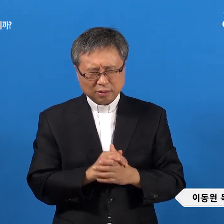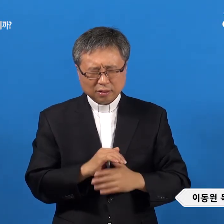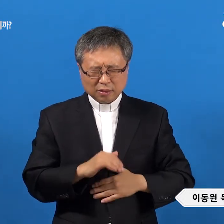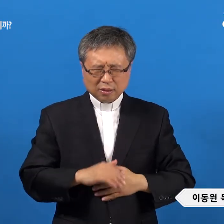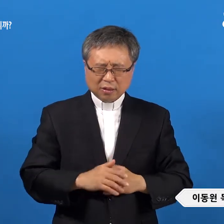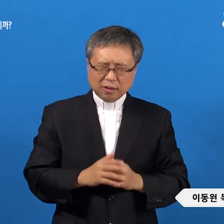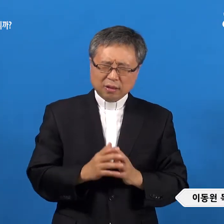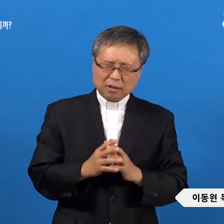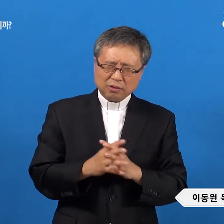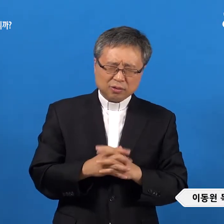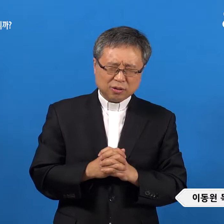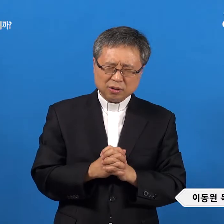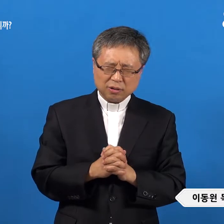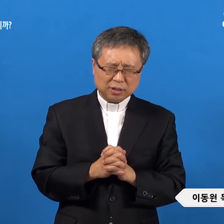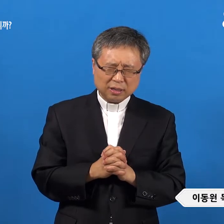좌절의 영들은 떠나갈지어다.